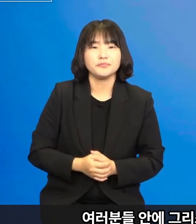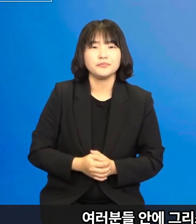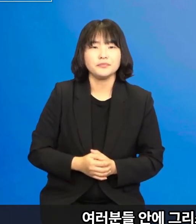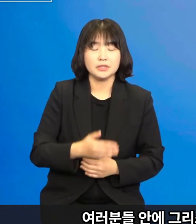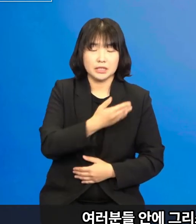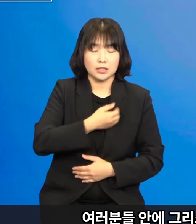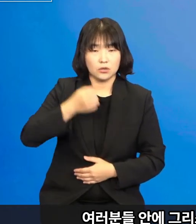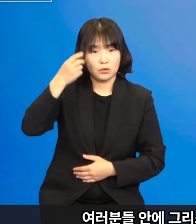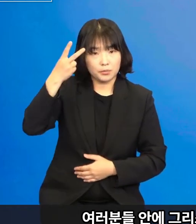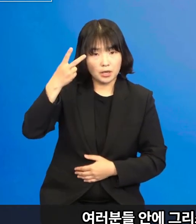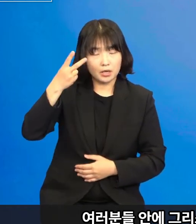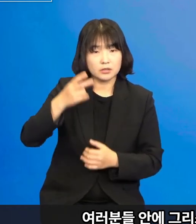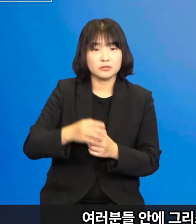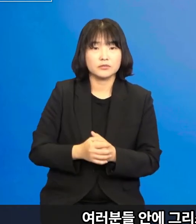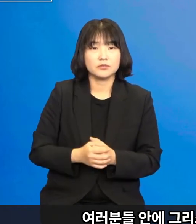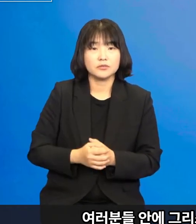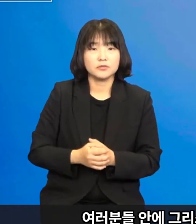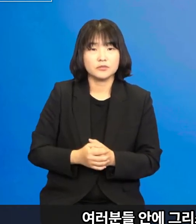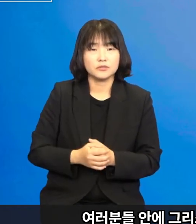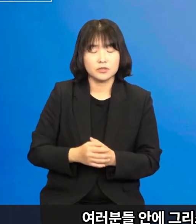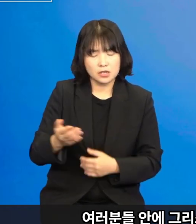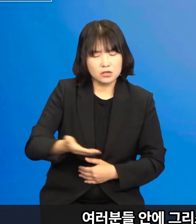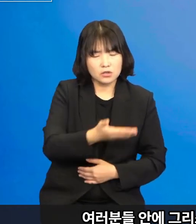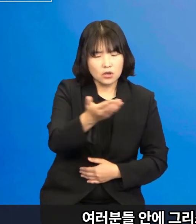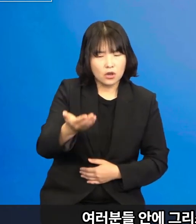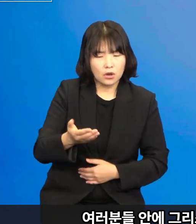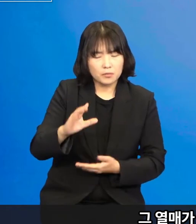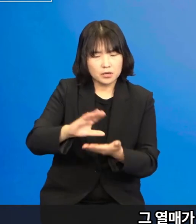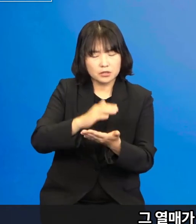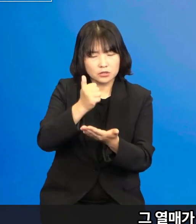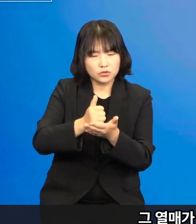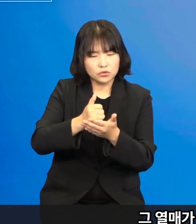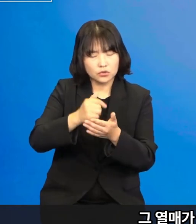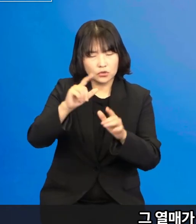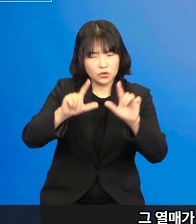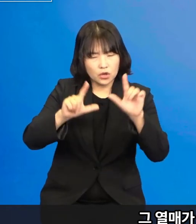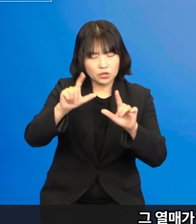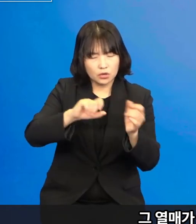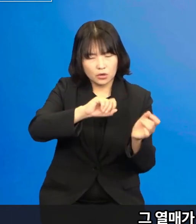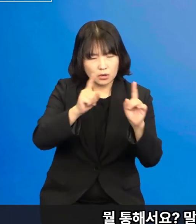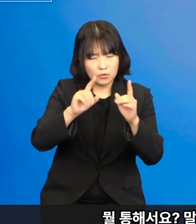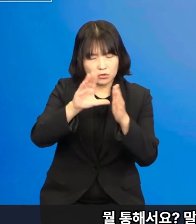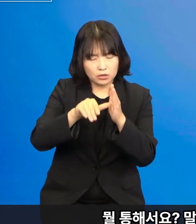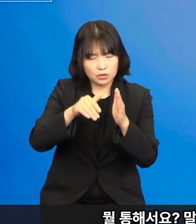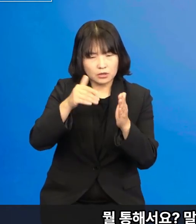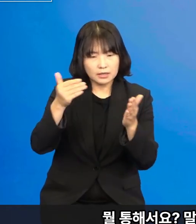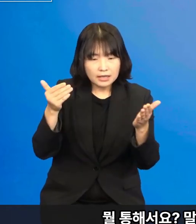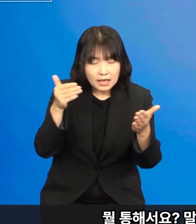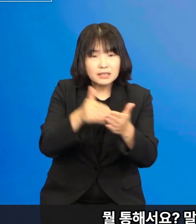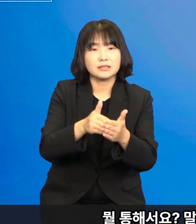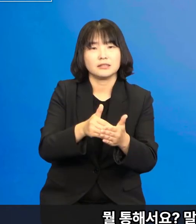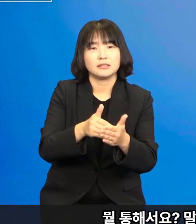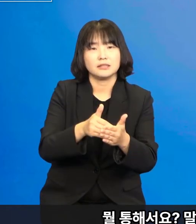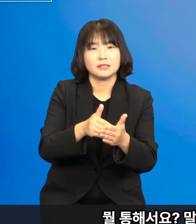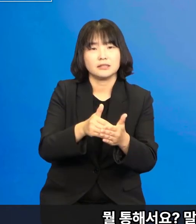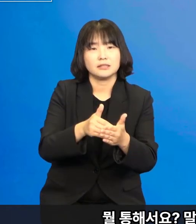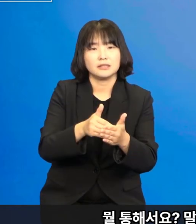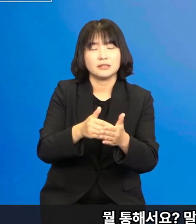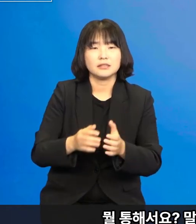얘기했습니다. 여러분들 안에 그리스도의 형상이 회복될 때까지 그 열매가 맺혀진다는 것이죠. 뭘 통해서요?